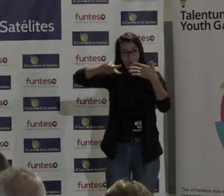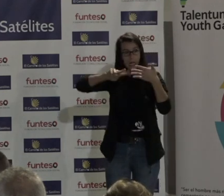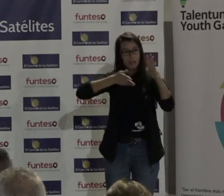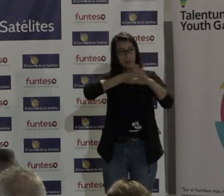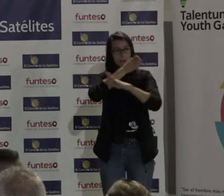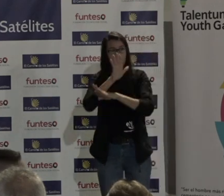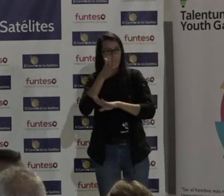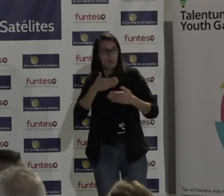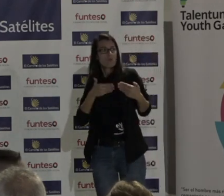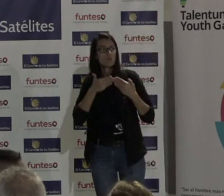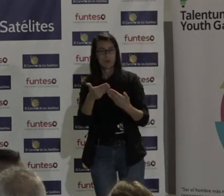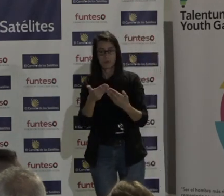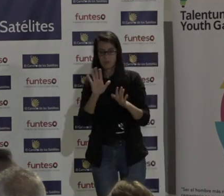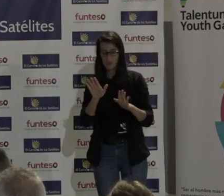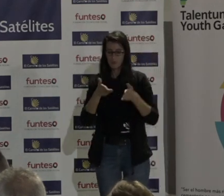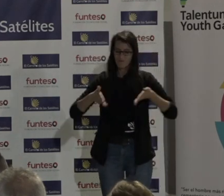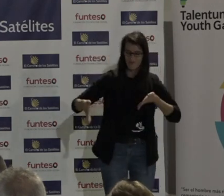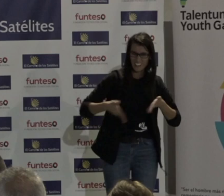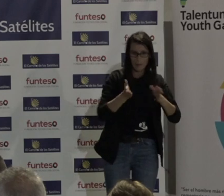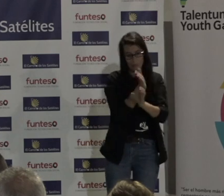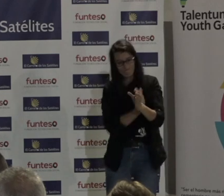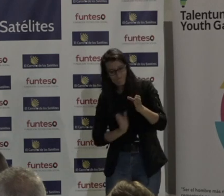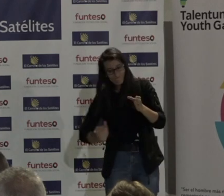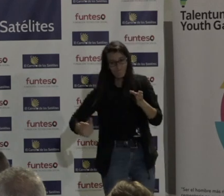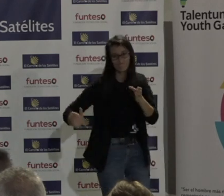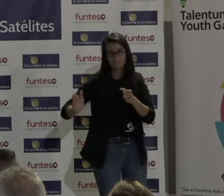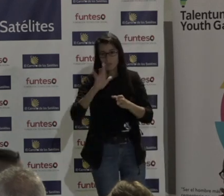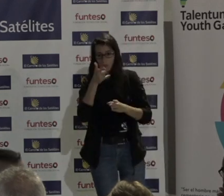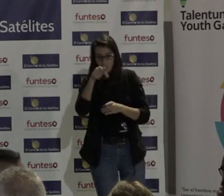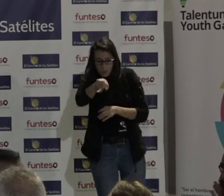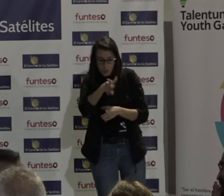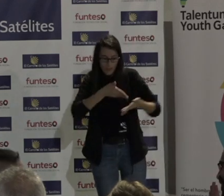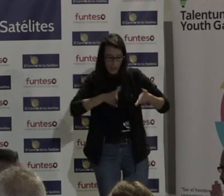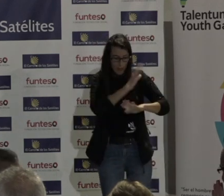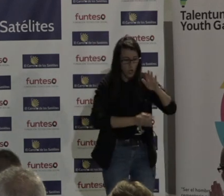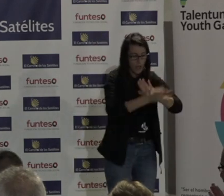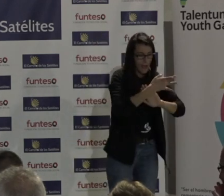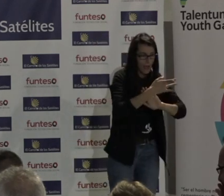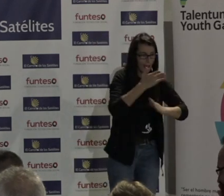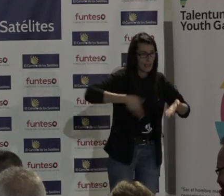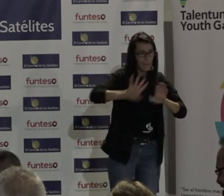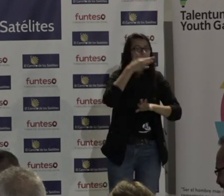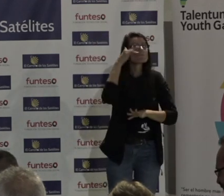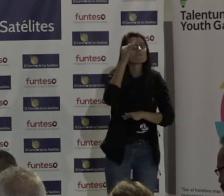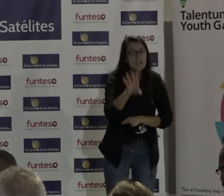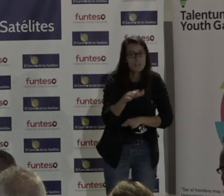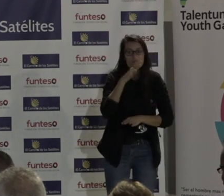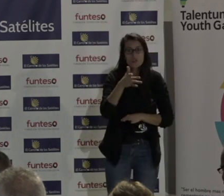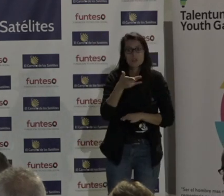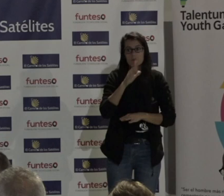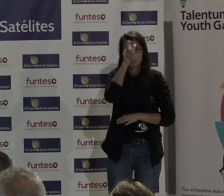camino diferente al que ellos van a crear. El camino francés se llama camino francés porque son los